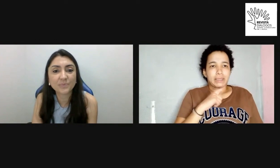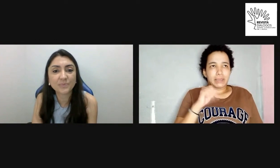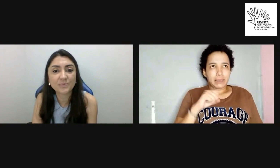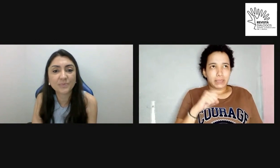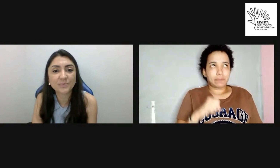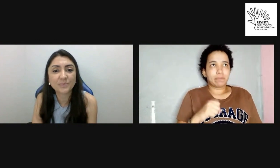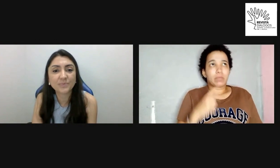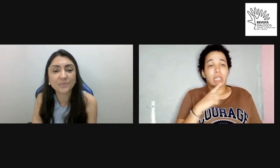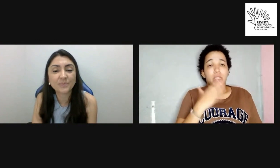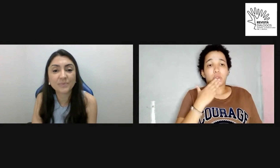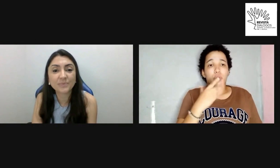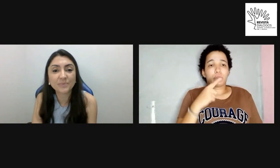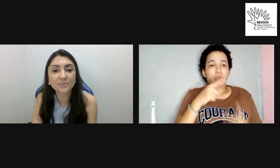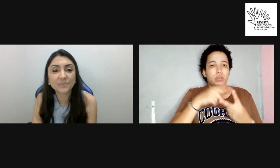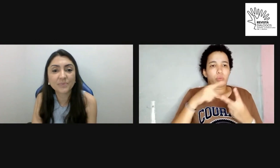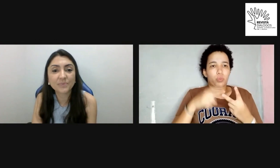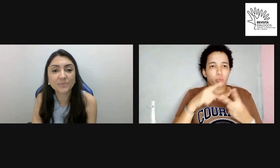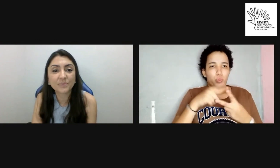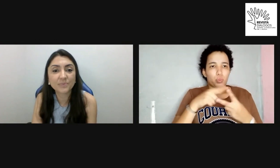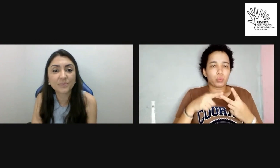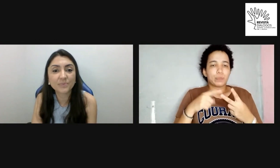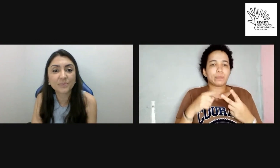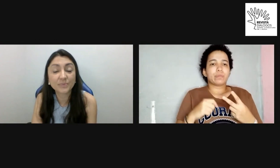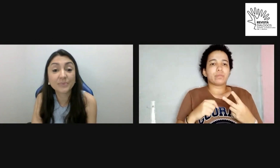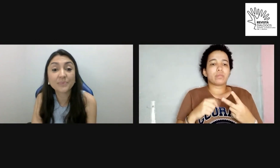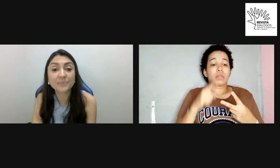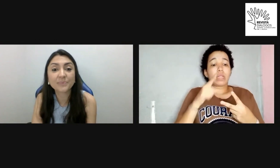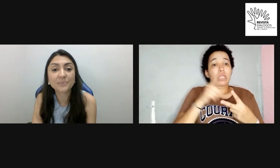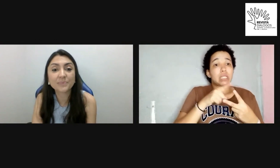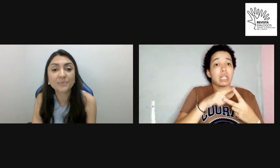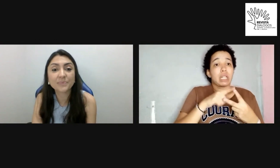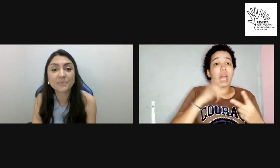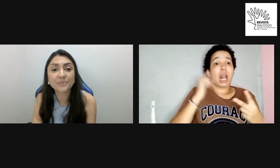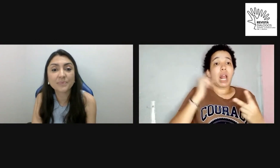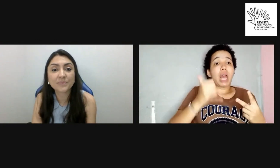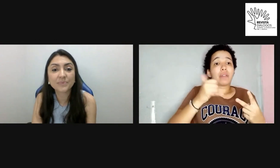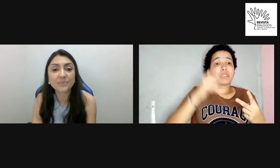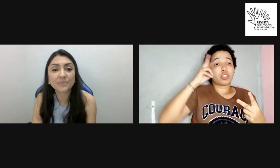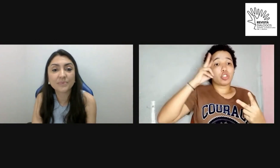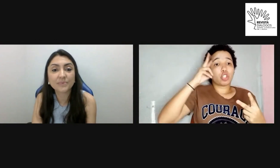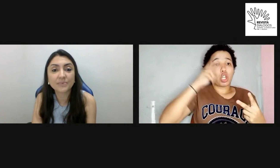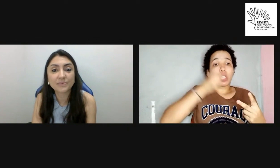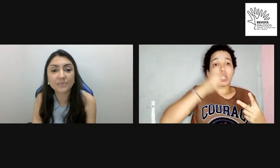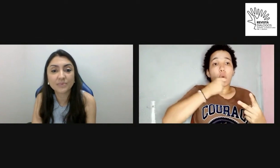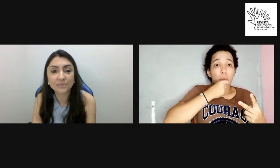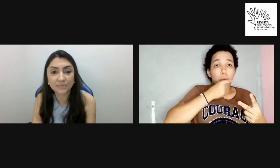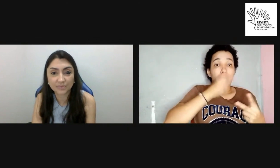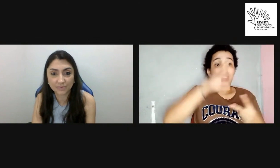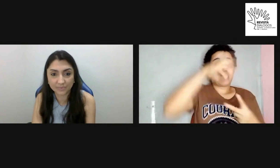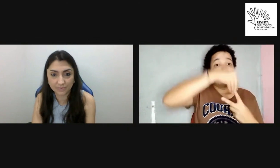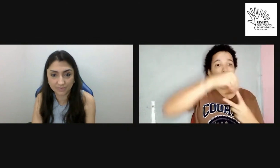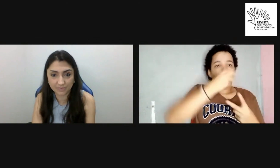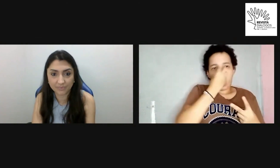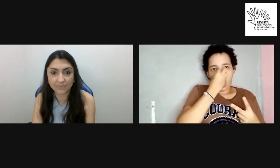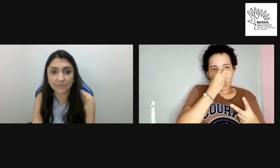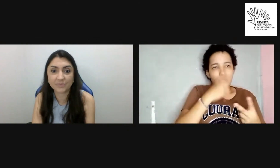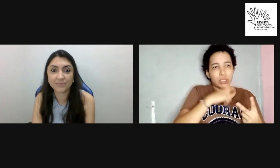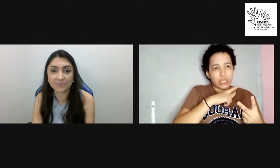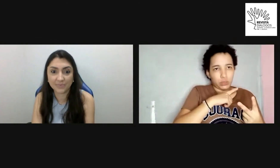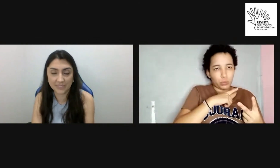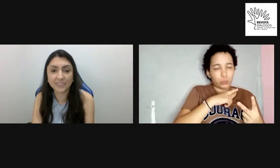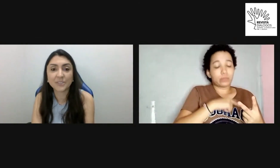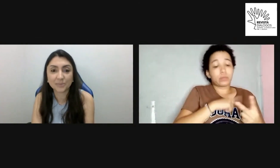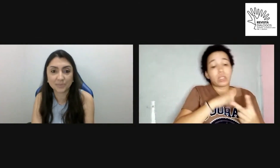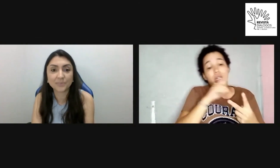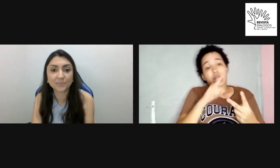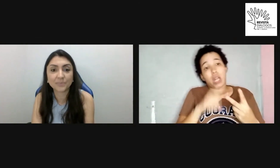Faz parte, sim. Tem dois tipos de humor. O primeiro acontece através das narrativas de humor